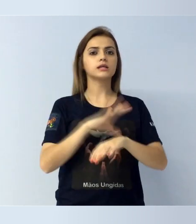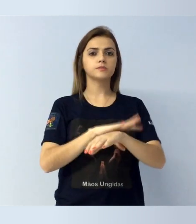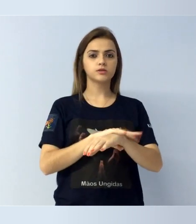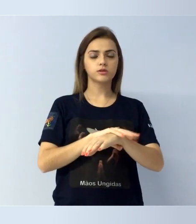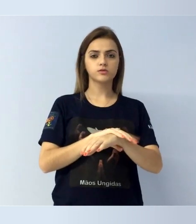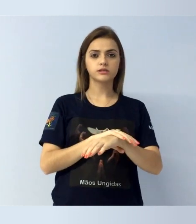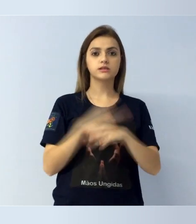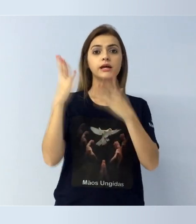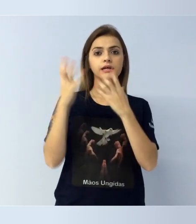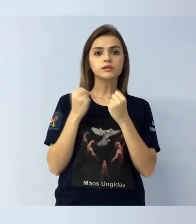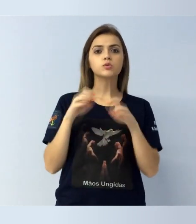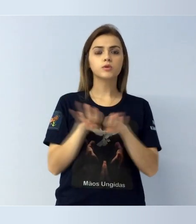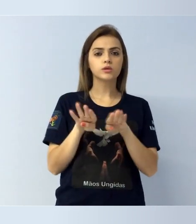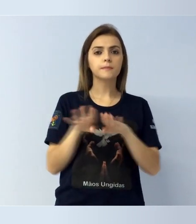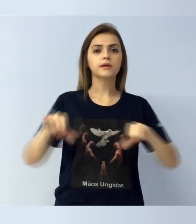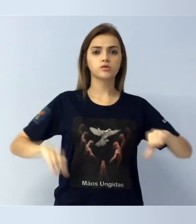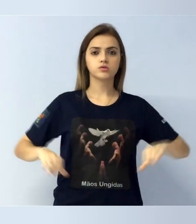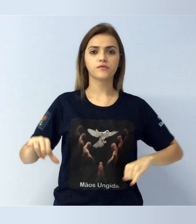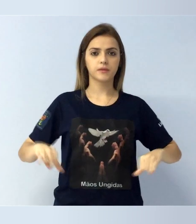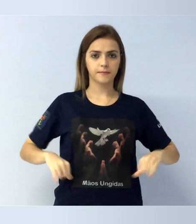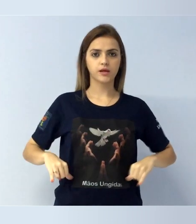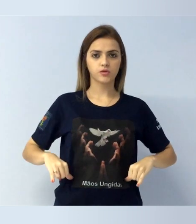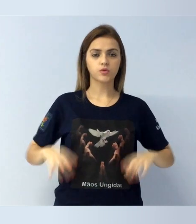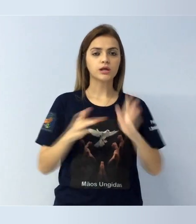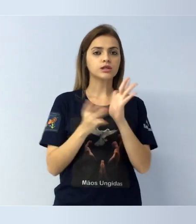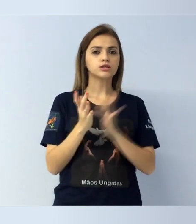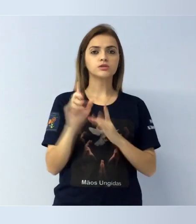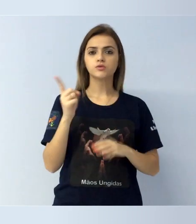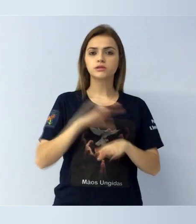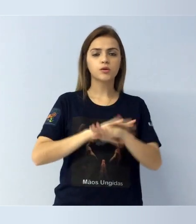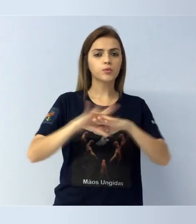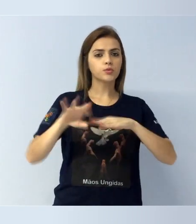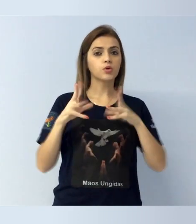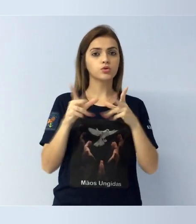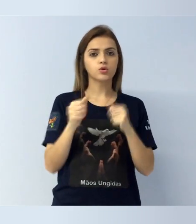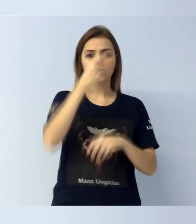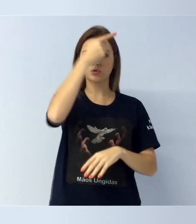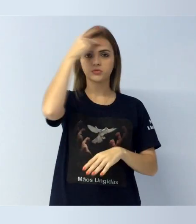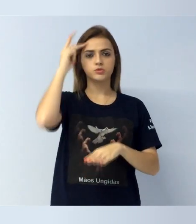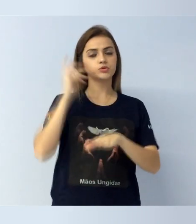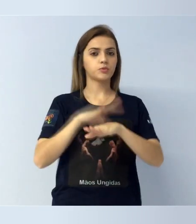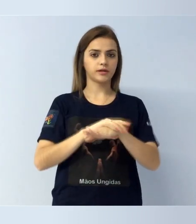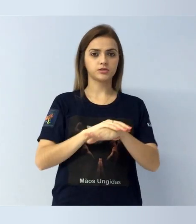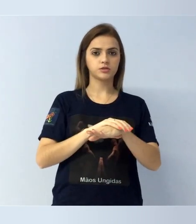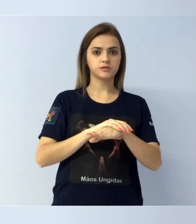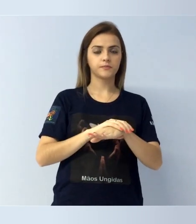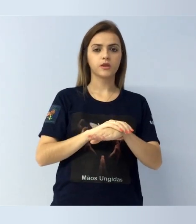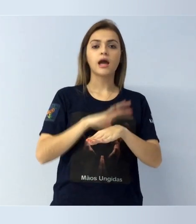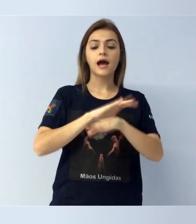mas assume as suas misérias. Ele não curou todos os doentes. Suas curas